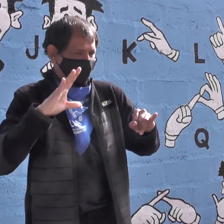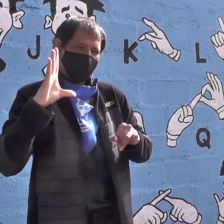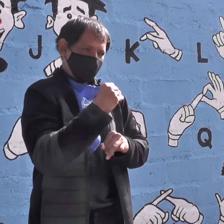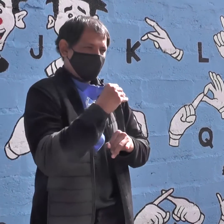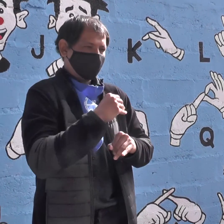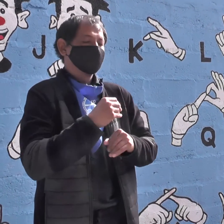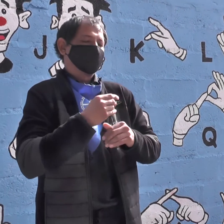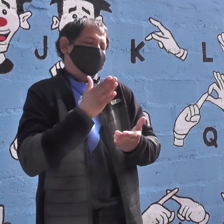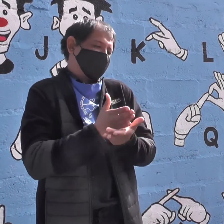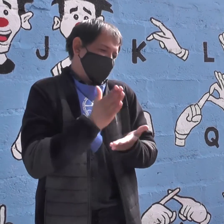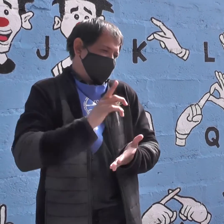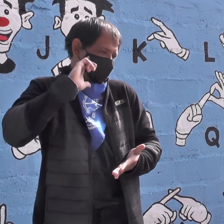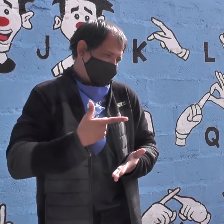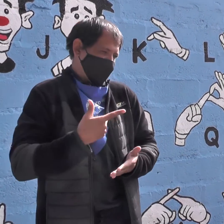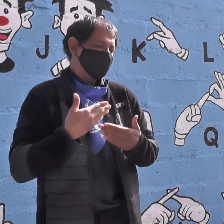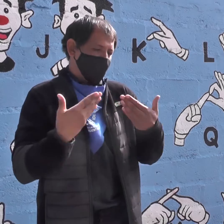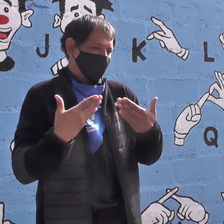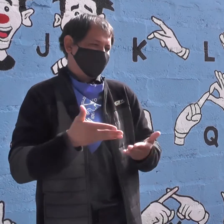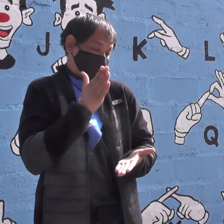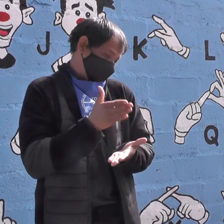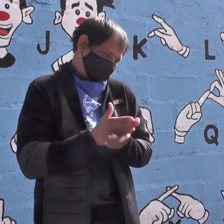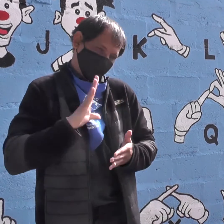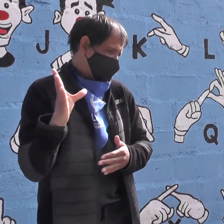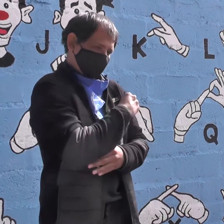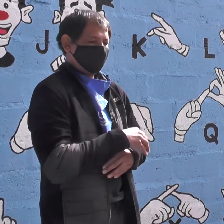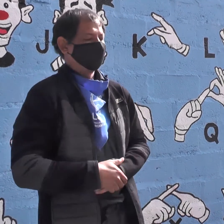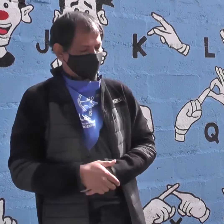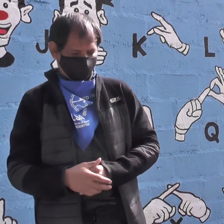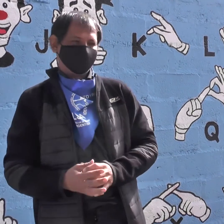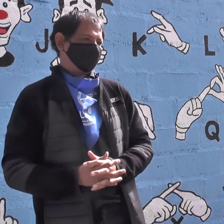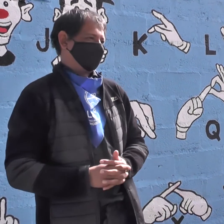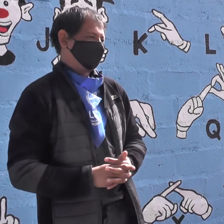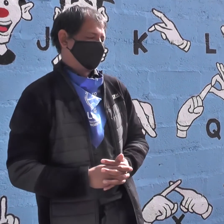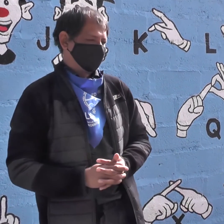intérpretes y las personas sordas de la escuela, porque es nuestro derecho como personas sordas en la sociedad.